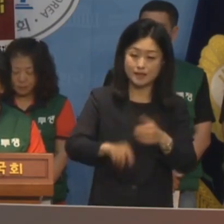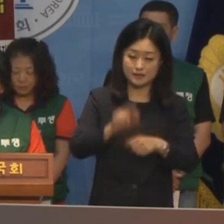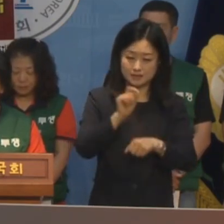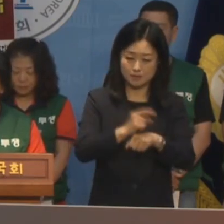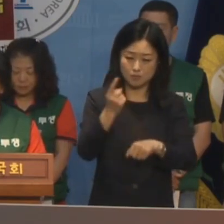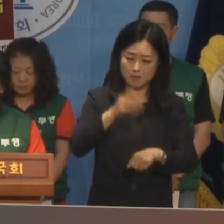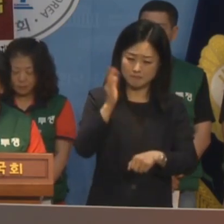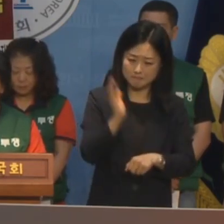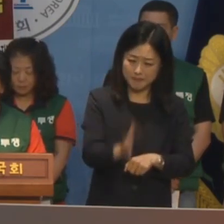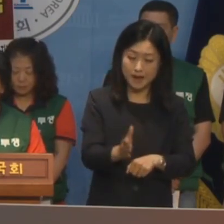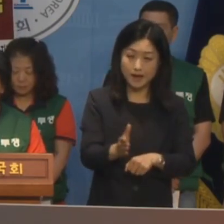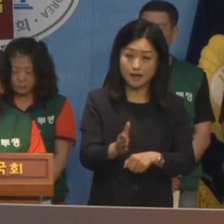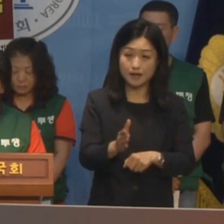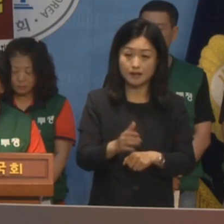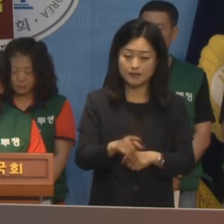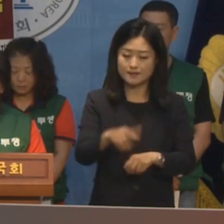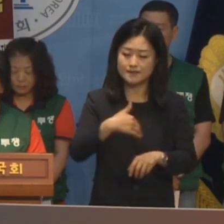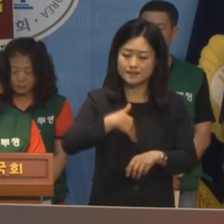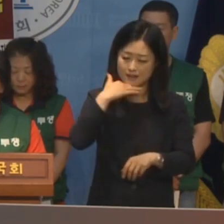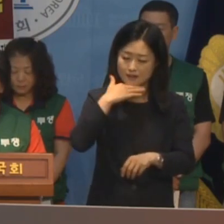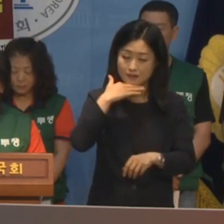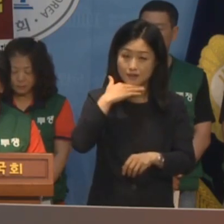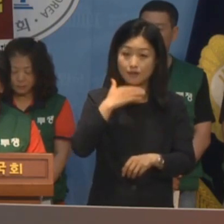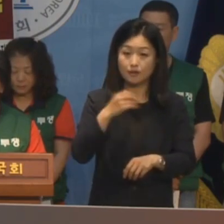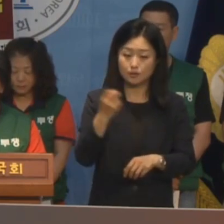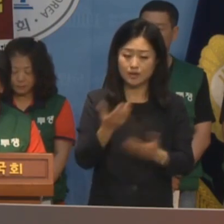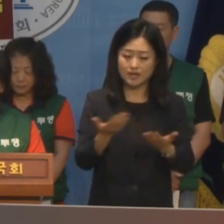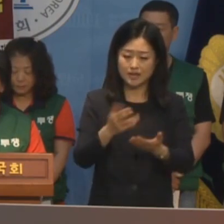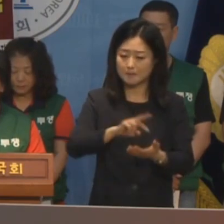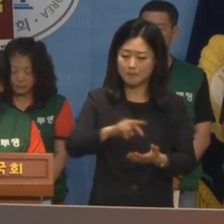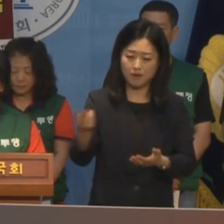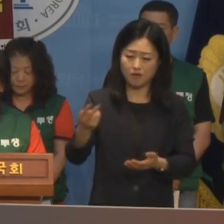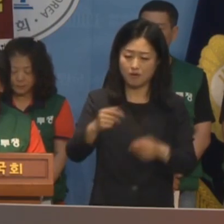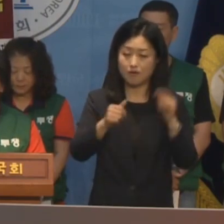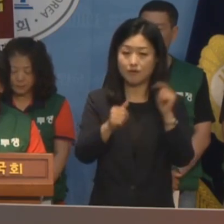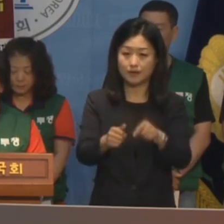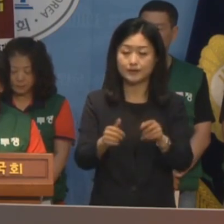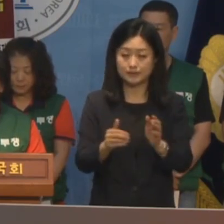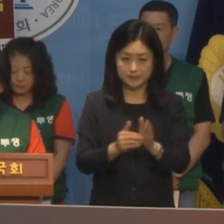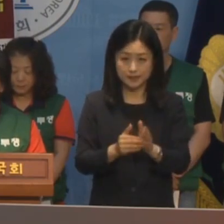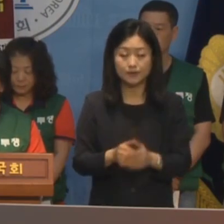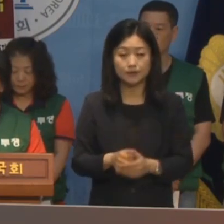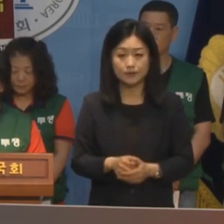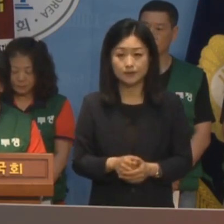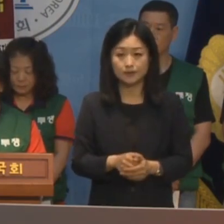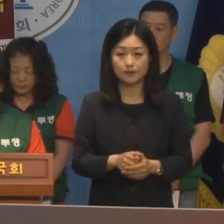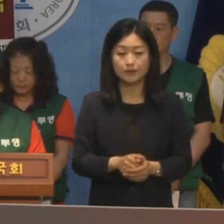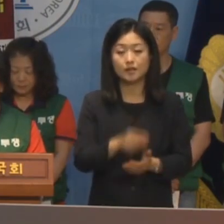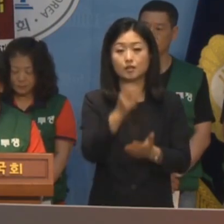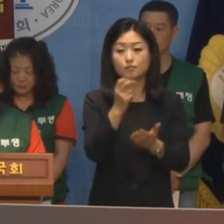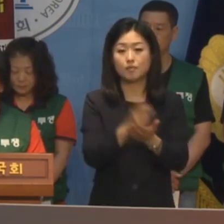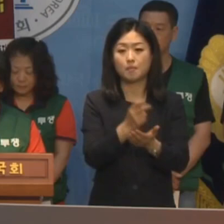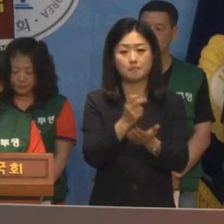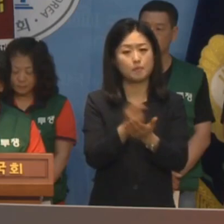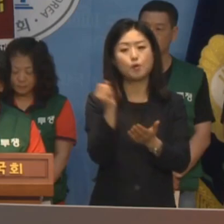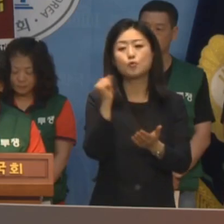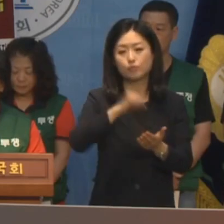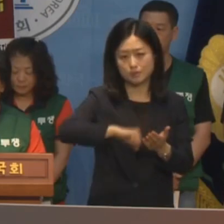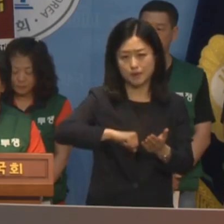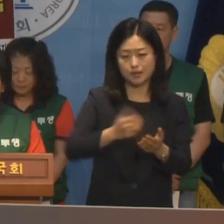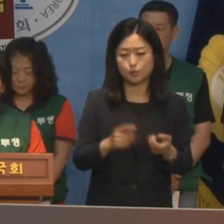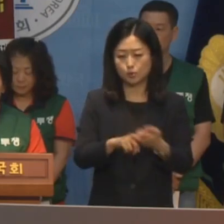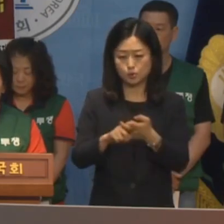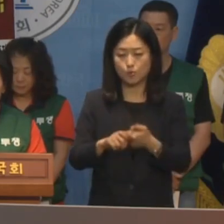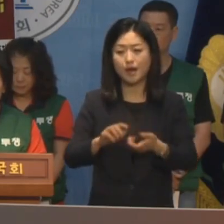출입을 금지, 개별 대기, 일방적인 업무 변경을 자행했다. 심각한 법 위반이고 노동조합